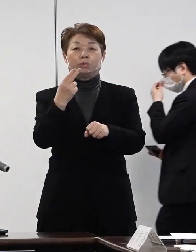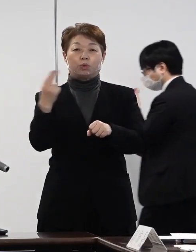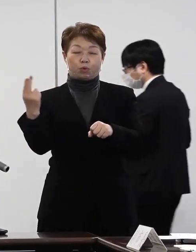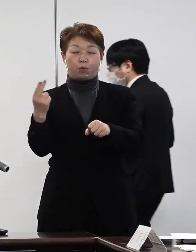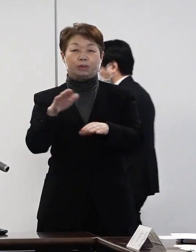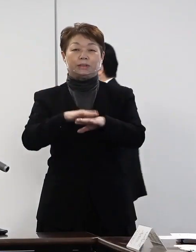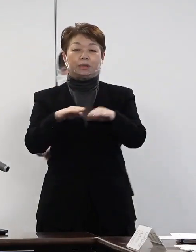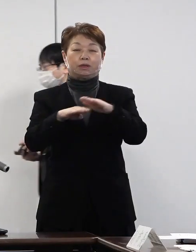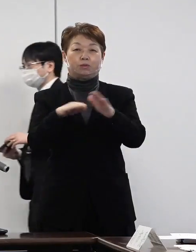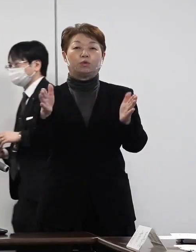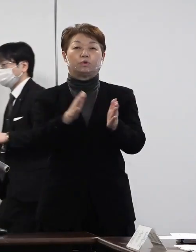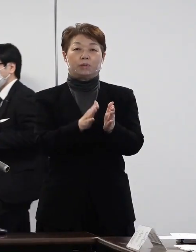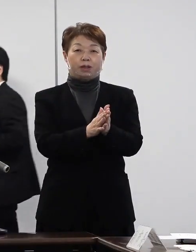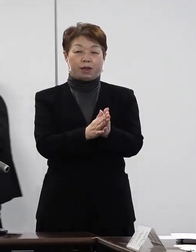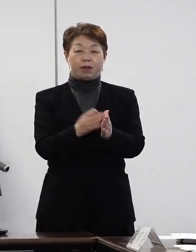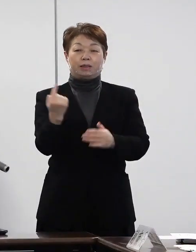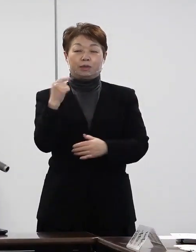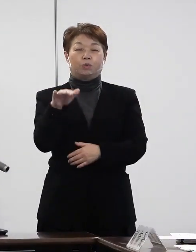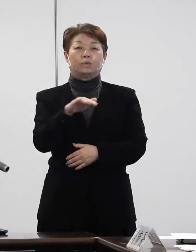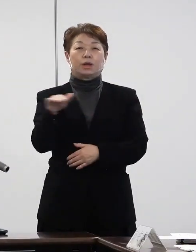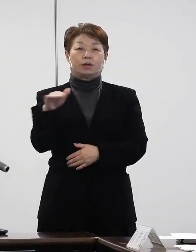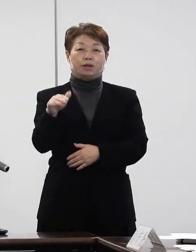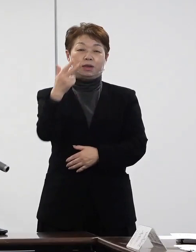も含め昨日時点において